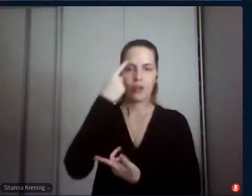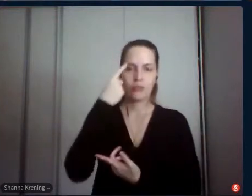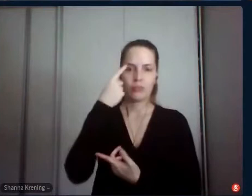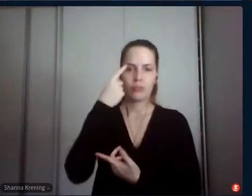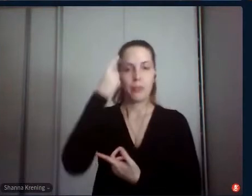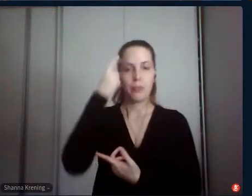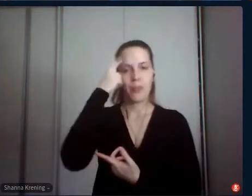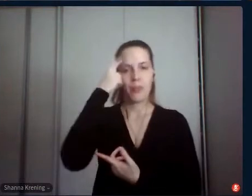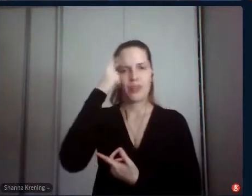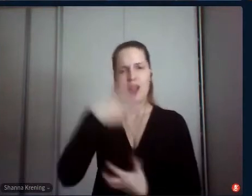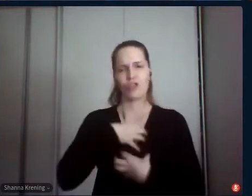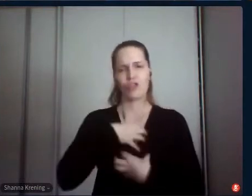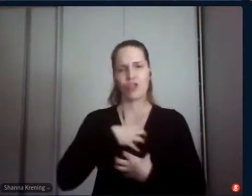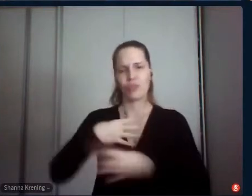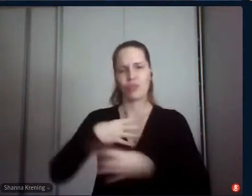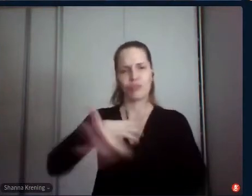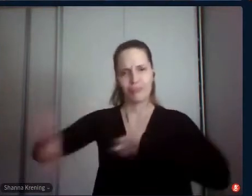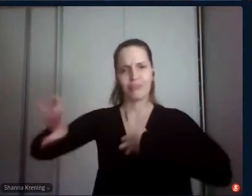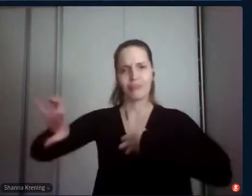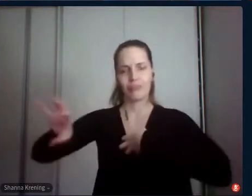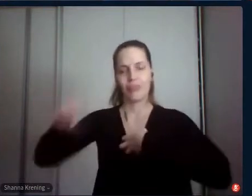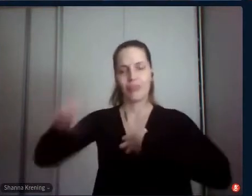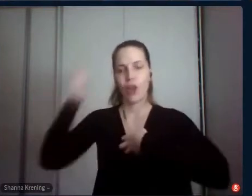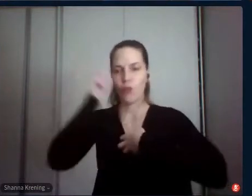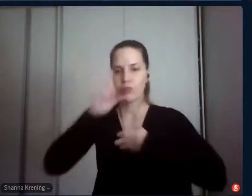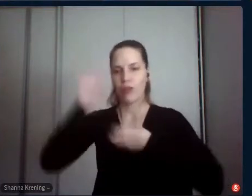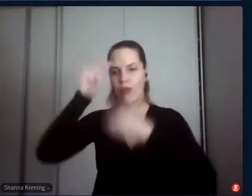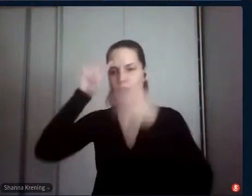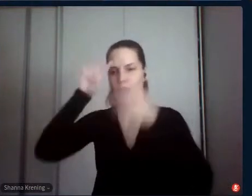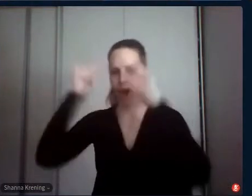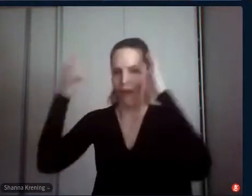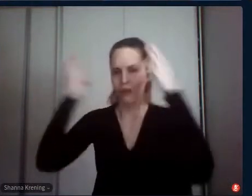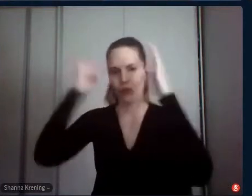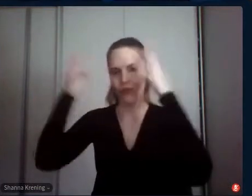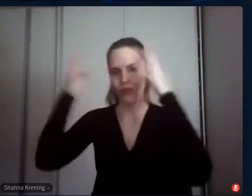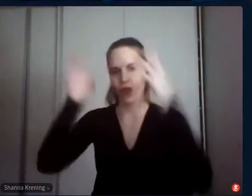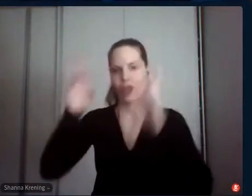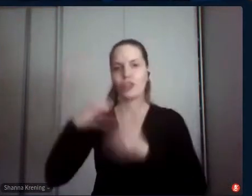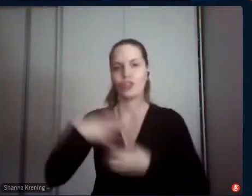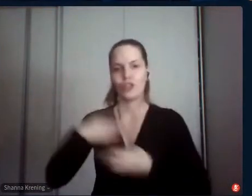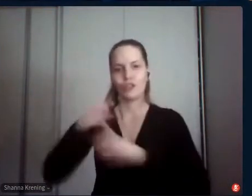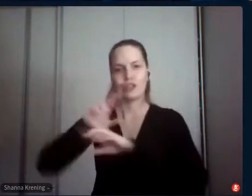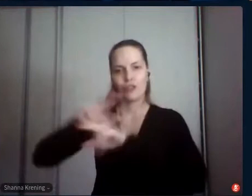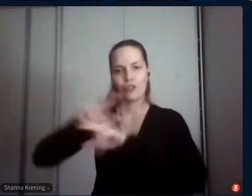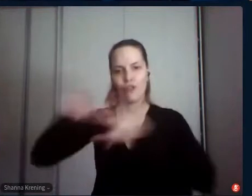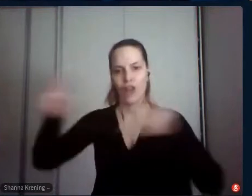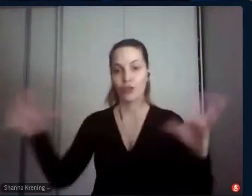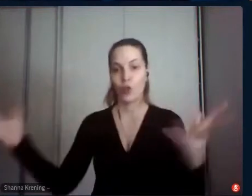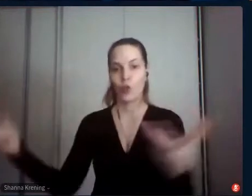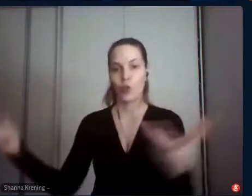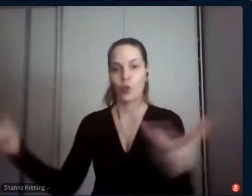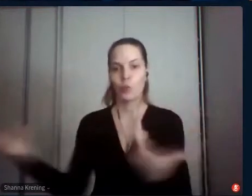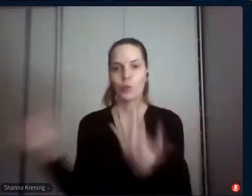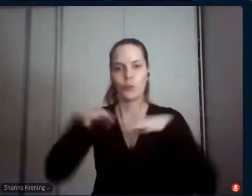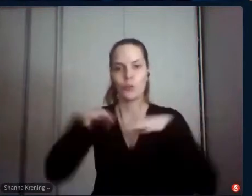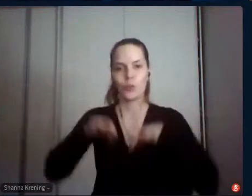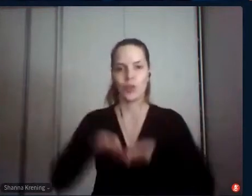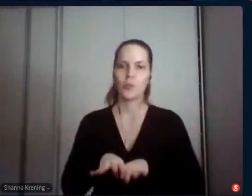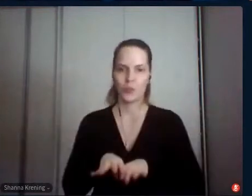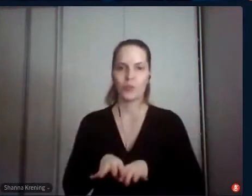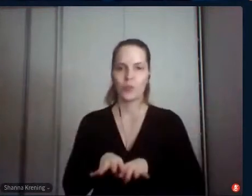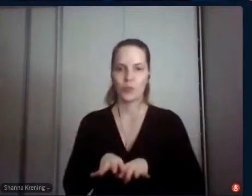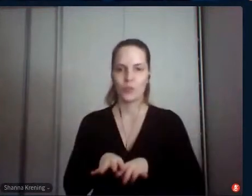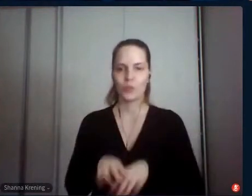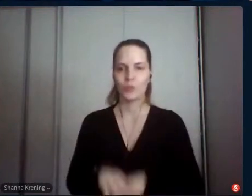gente vai conseguir soluções diferentes, eu acho, que incluam todo mundo. E pelo que a gente tem de resposta